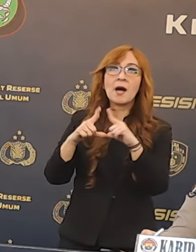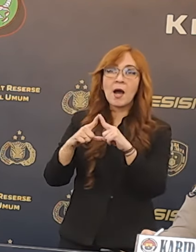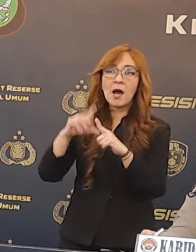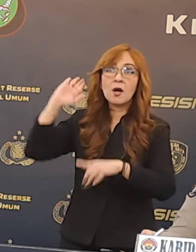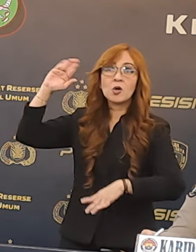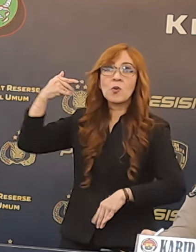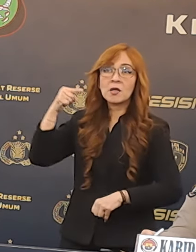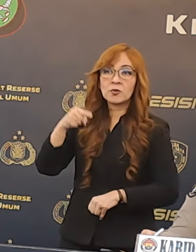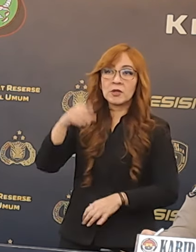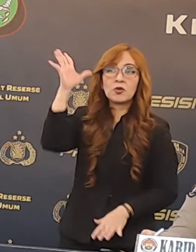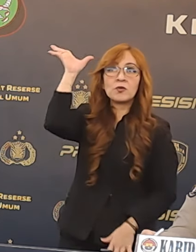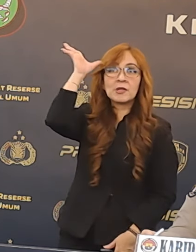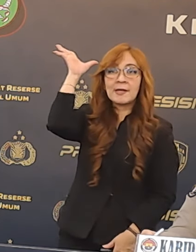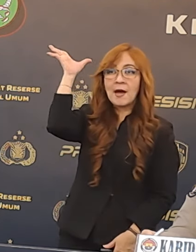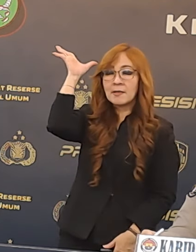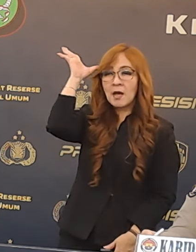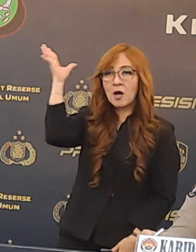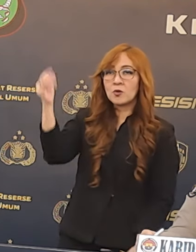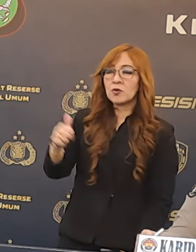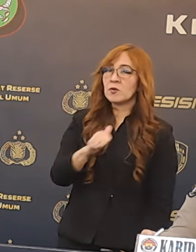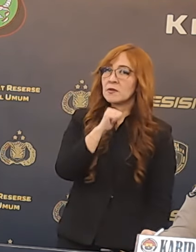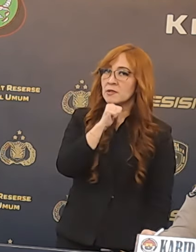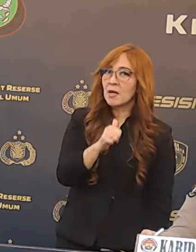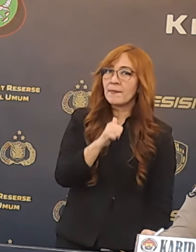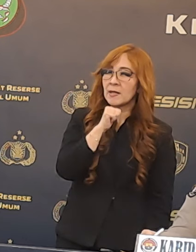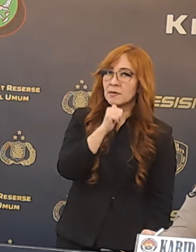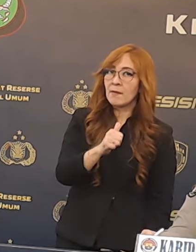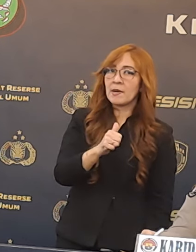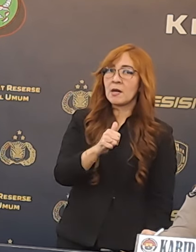belum diketahui siapa